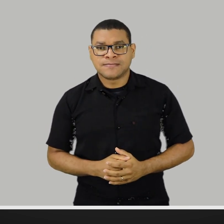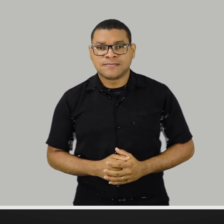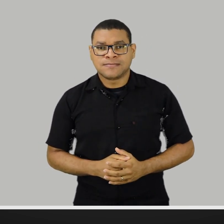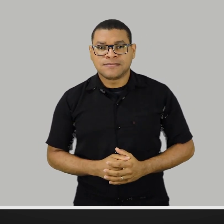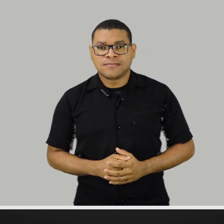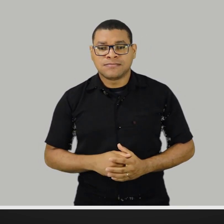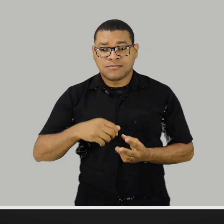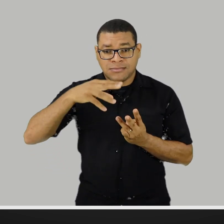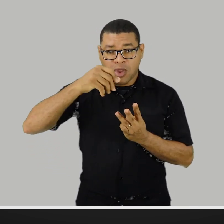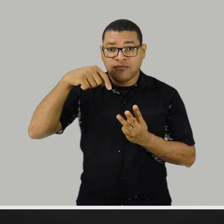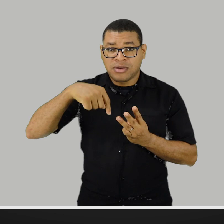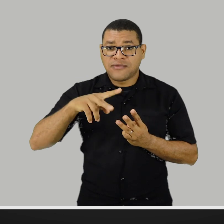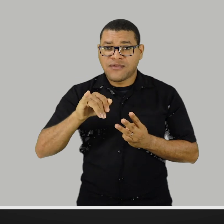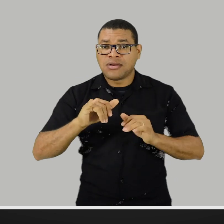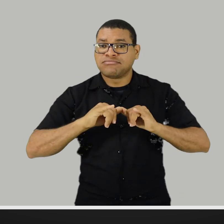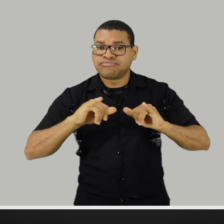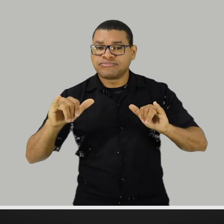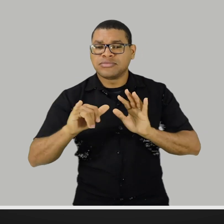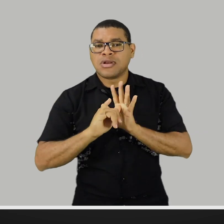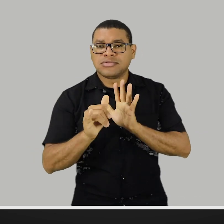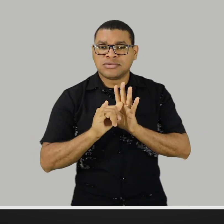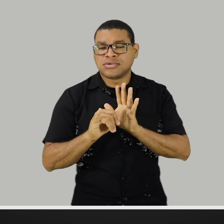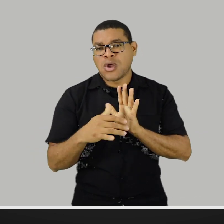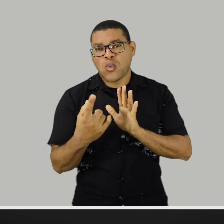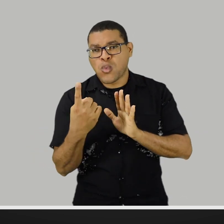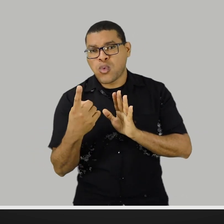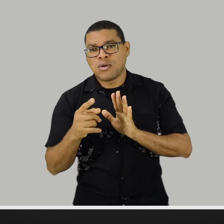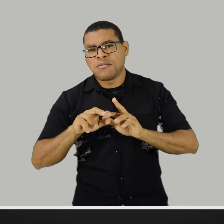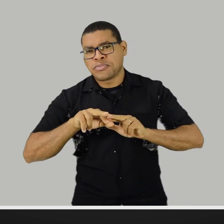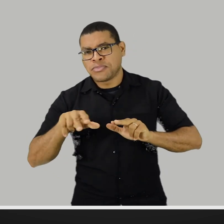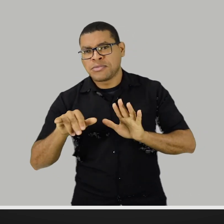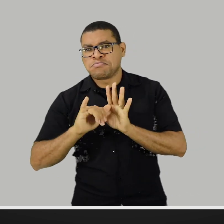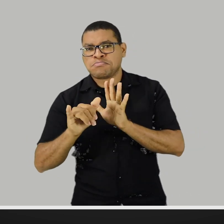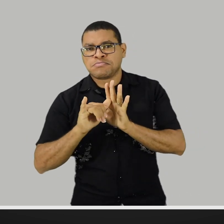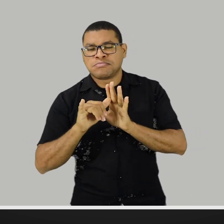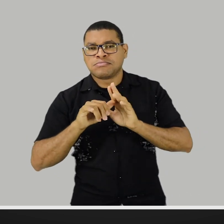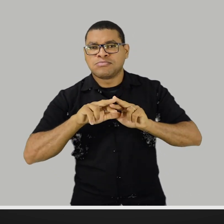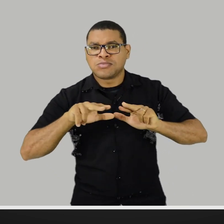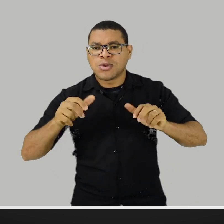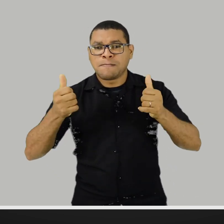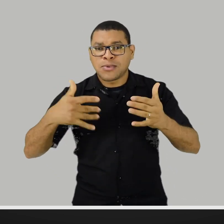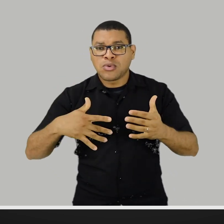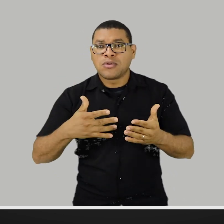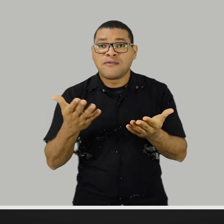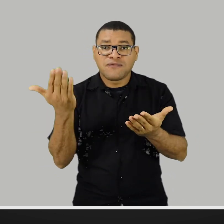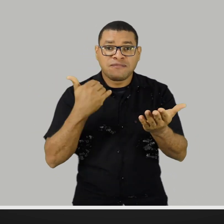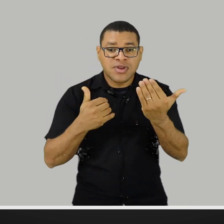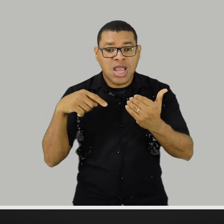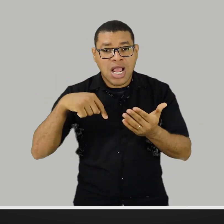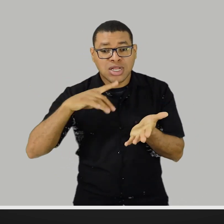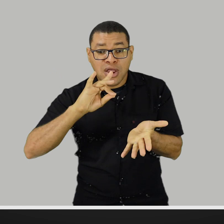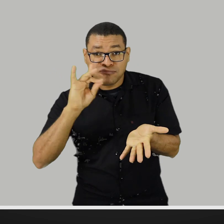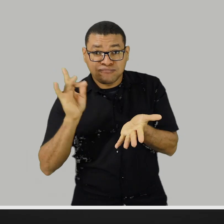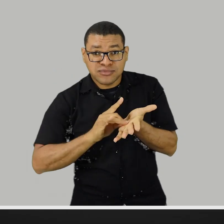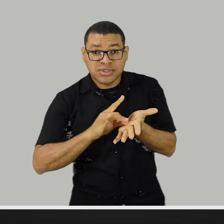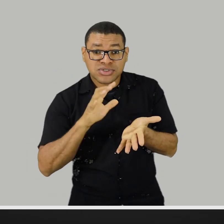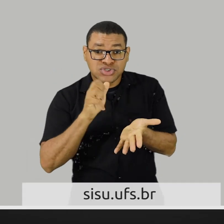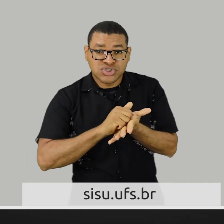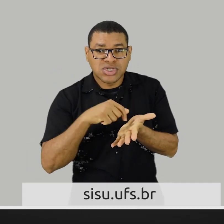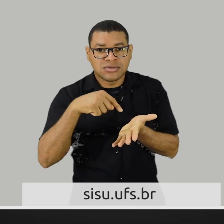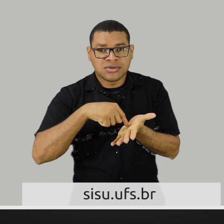a UFES divulgará o edital os editais de convocação para confirmação de matrícula no